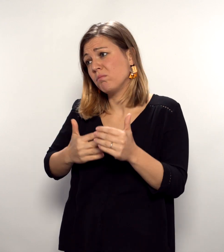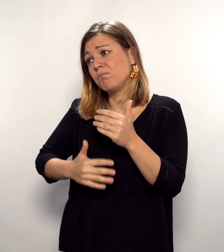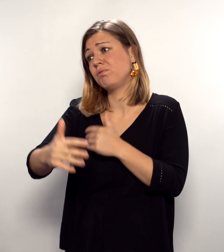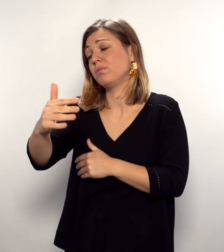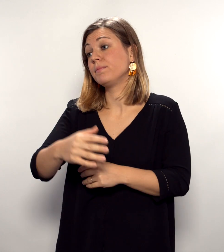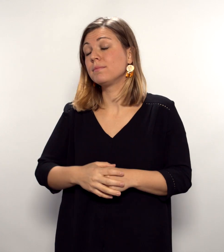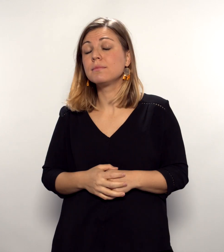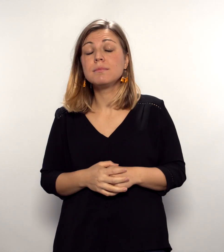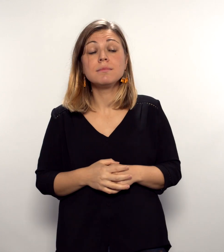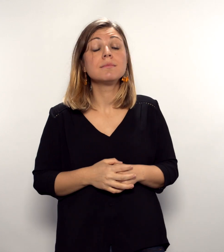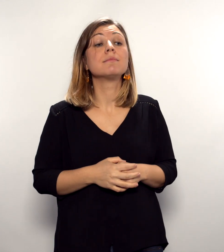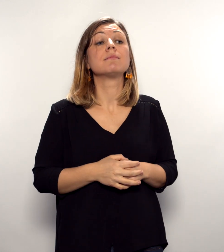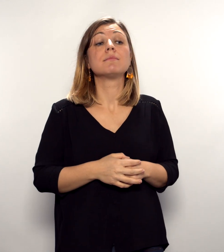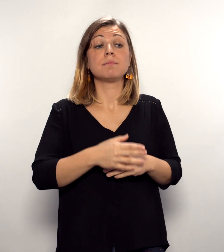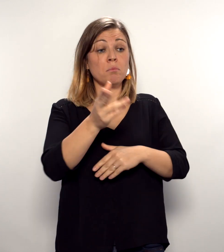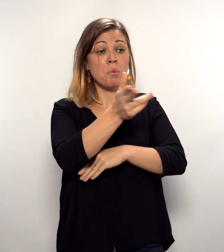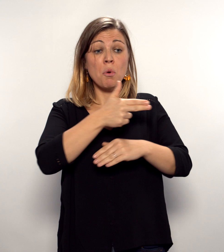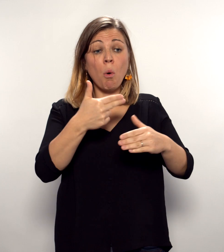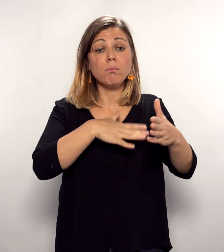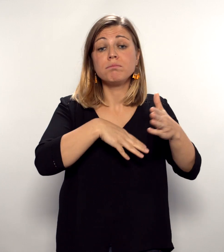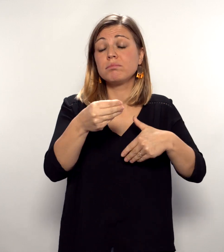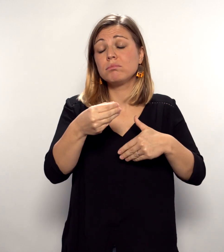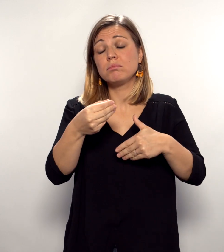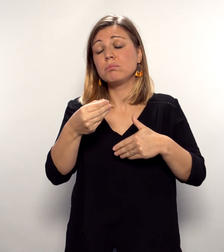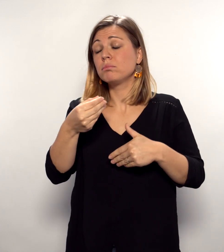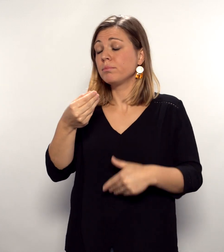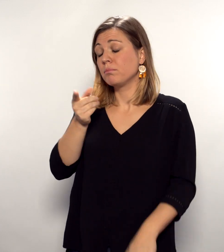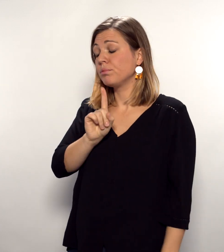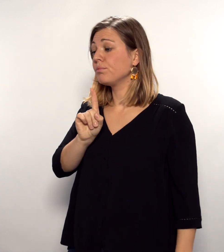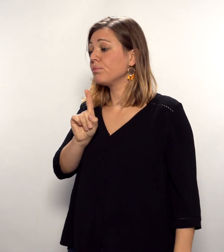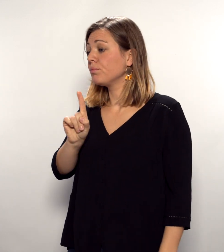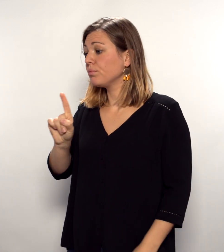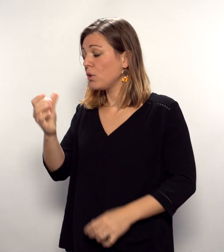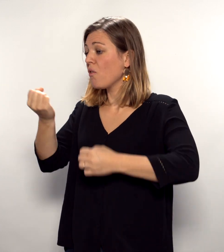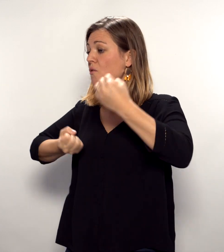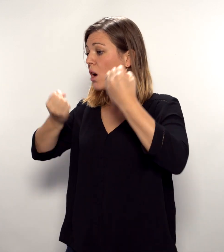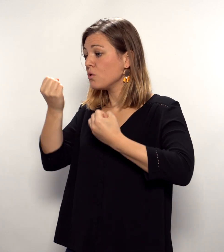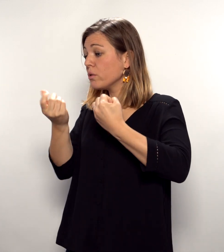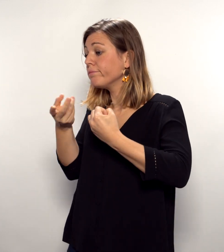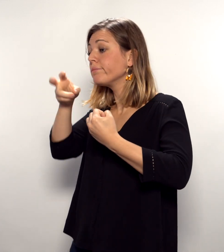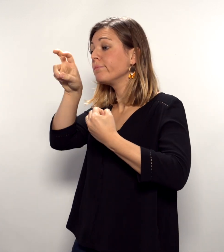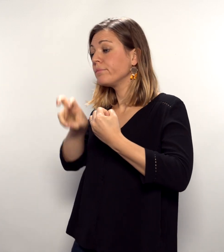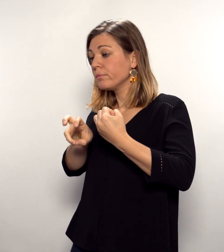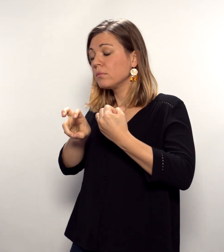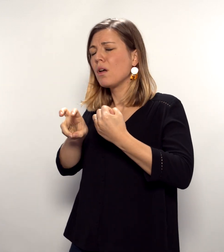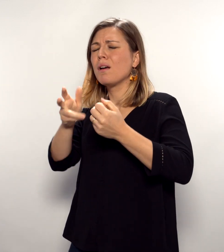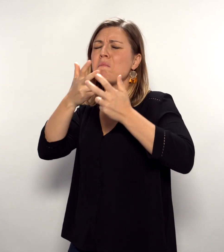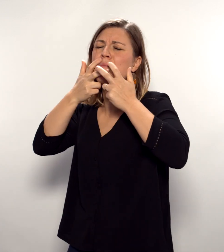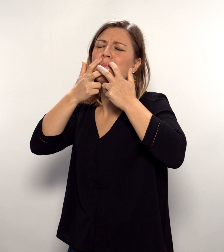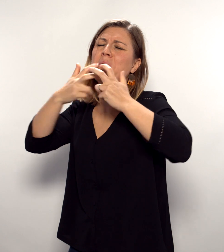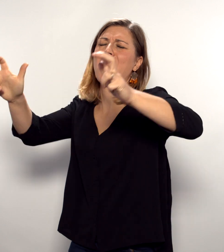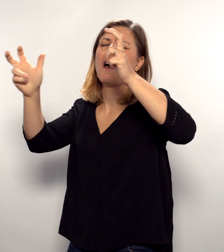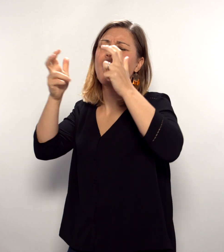je suis sortie du bureau du médecin ce matin-là. Je me suis dirigée vers ma voiture. Et dans la